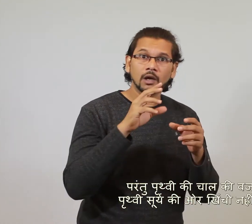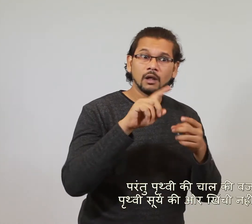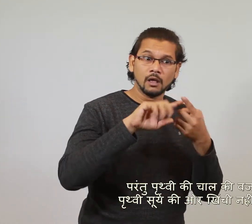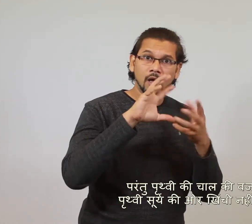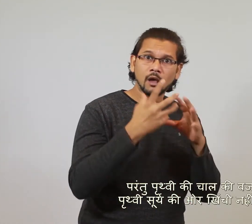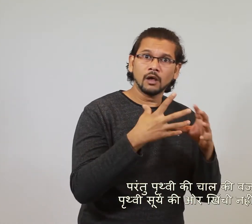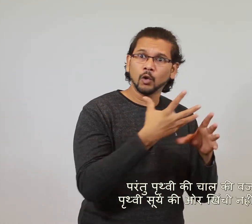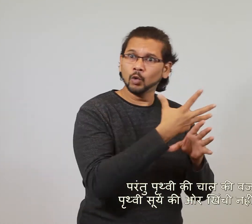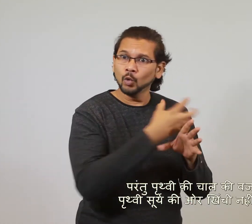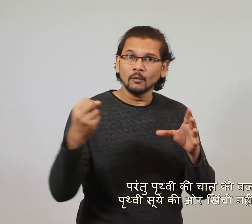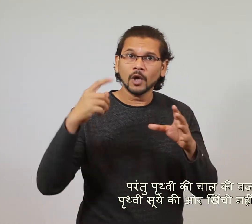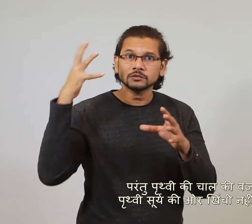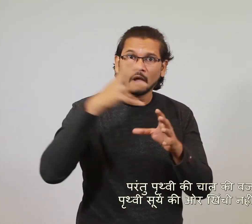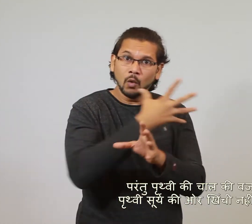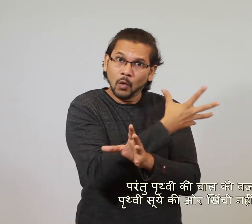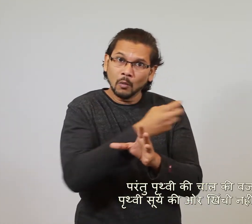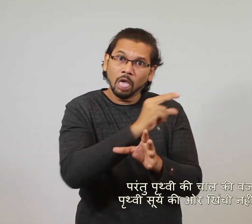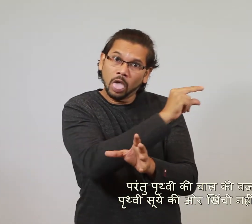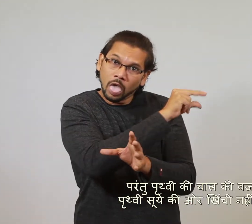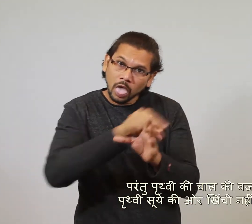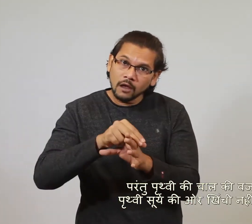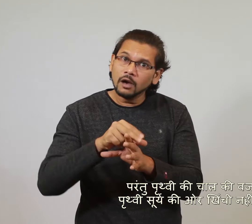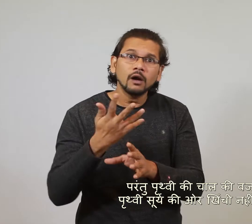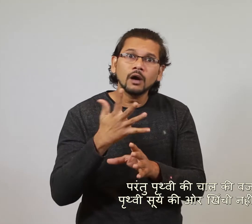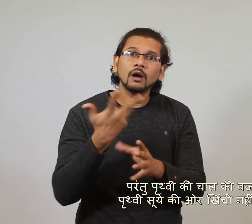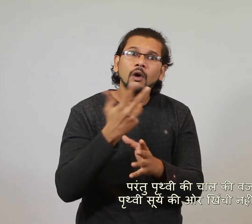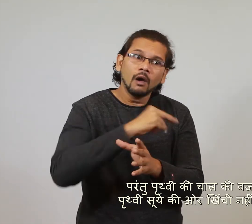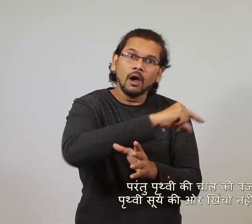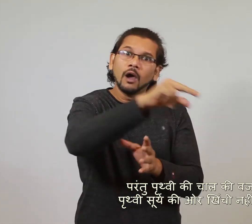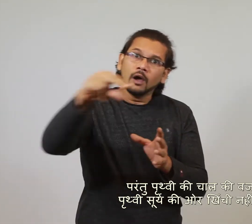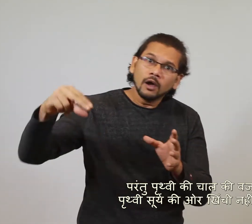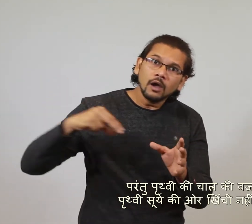परन्तु प्रिच्वी की चाल की वज़े से प्रिच्वी सूर्य की ओर खीची नहीं जाती